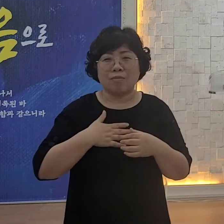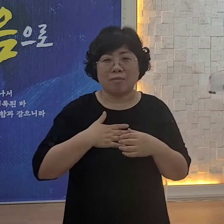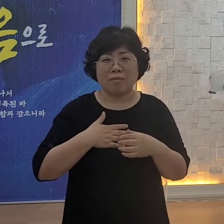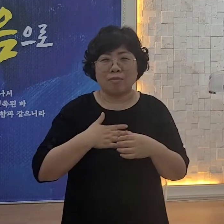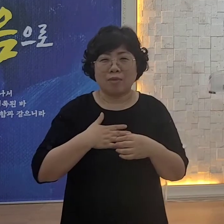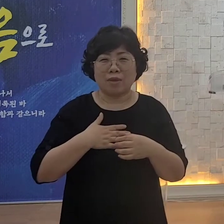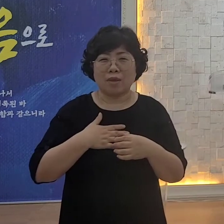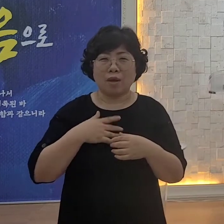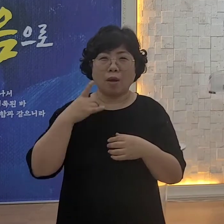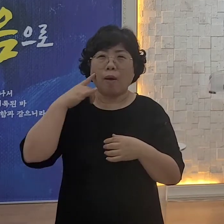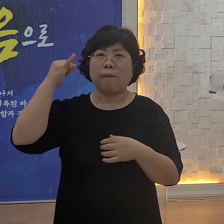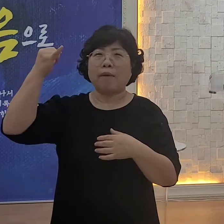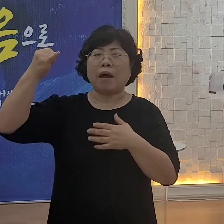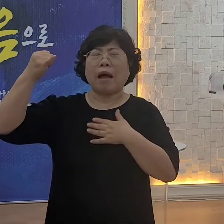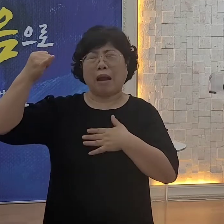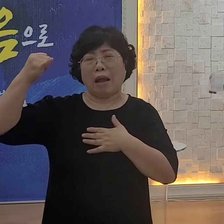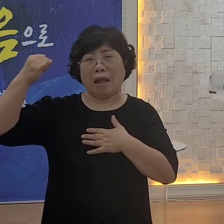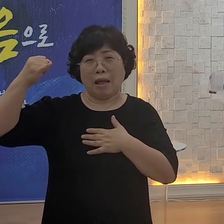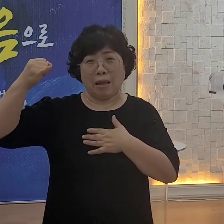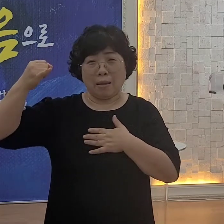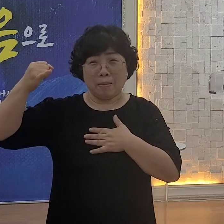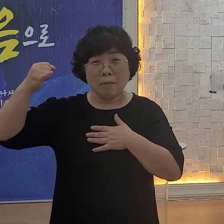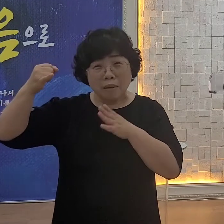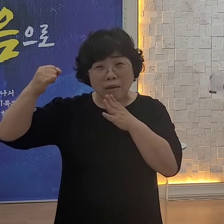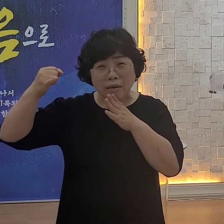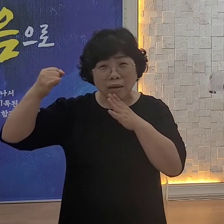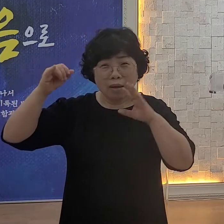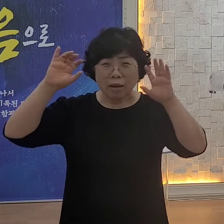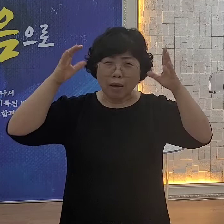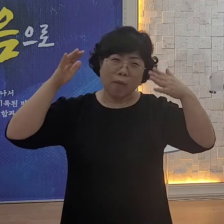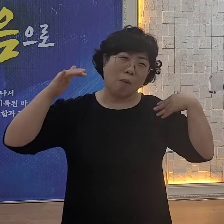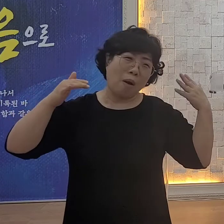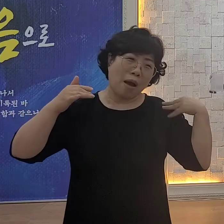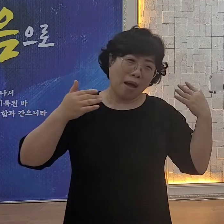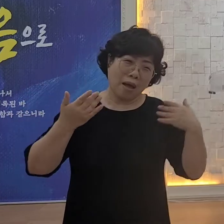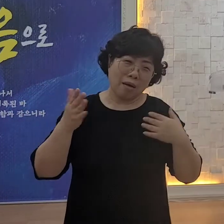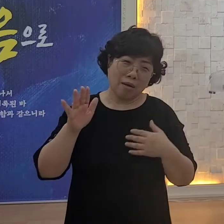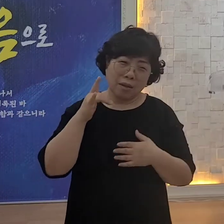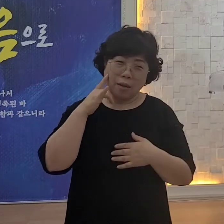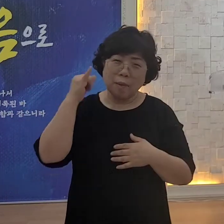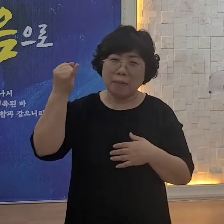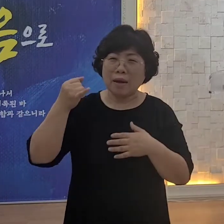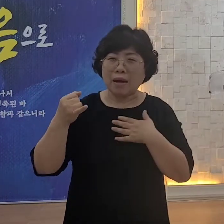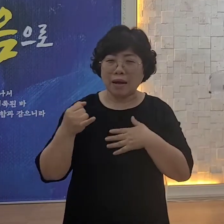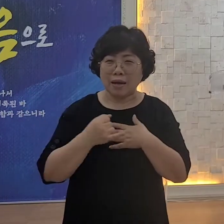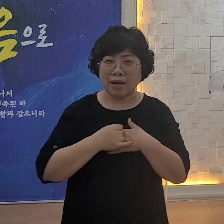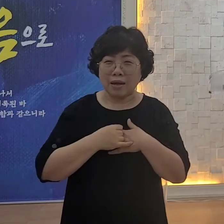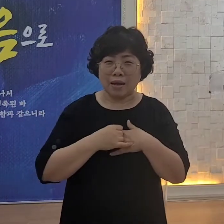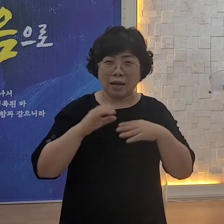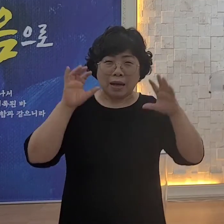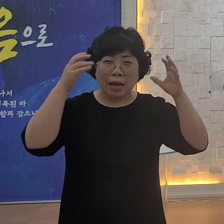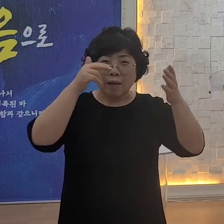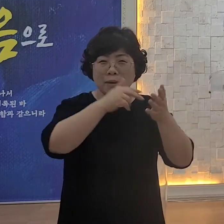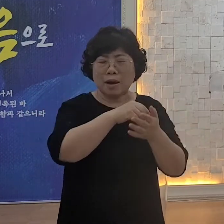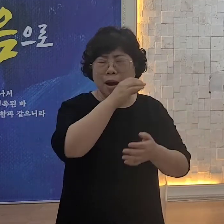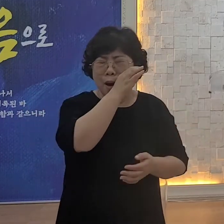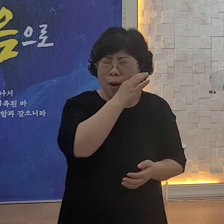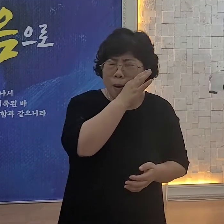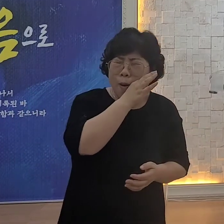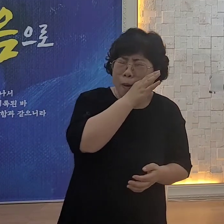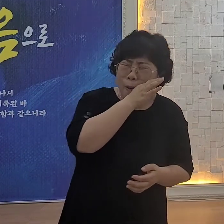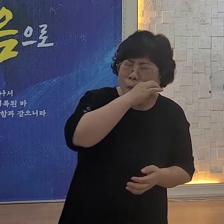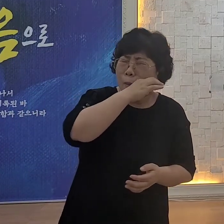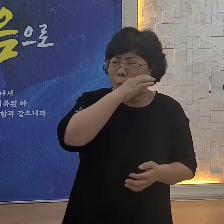몰라요? 알아요, 몰라요? 알죠. 애는 그 사탕이 전부예요.